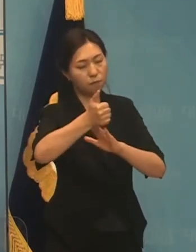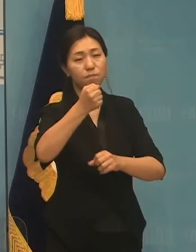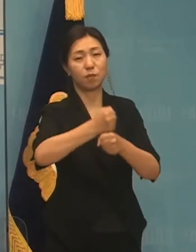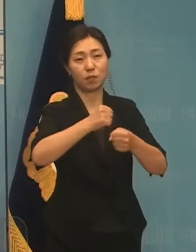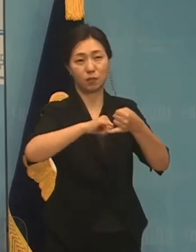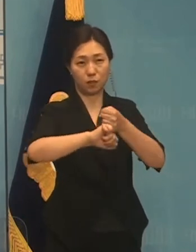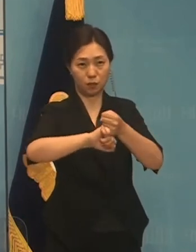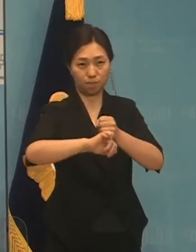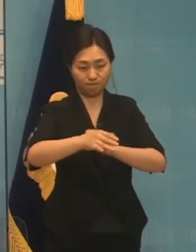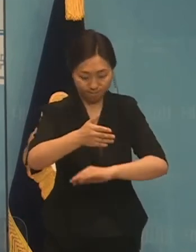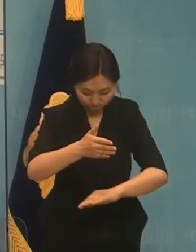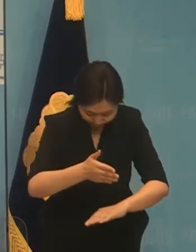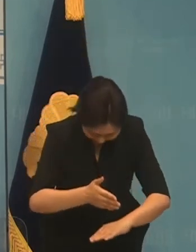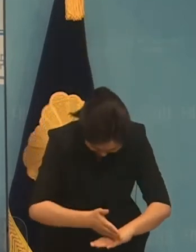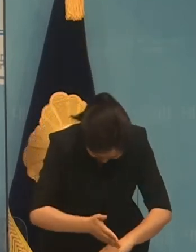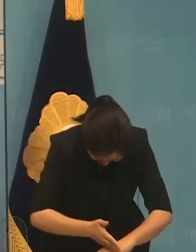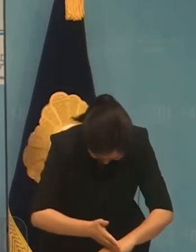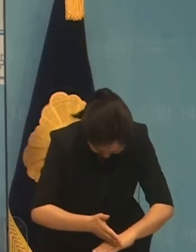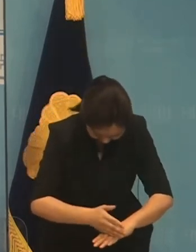감사합니다.